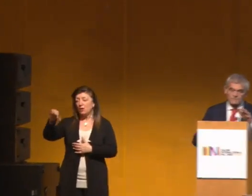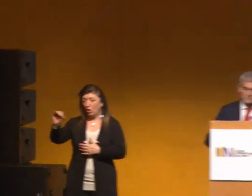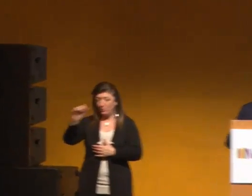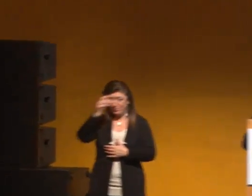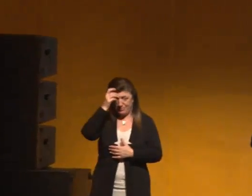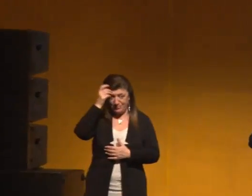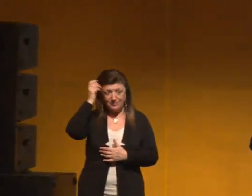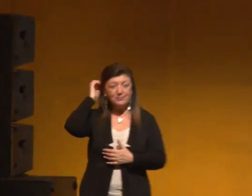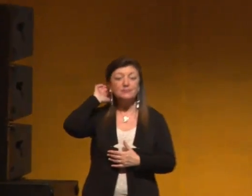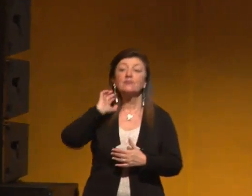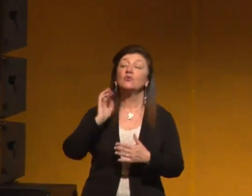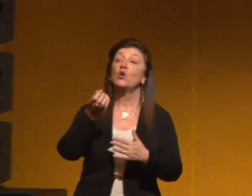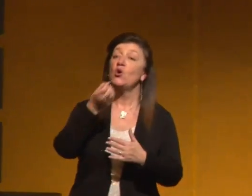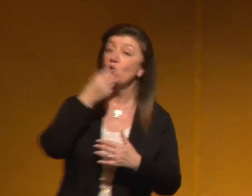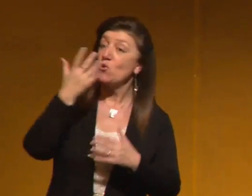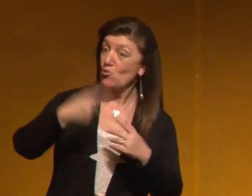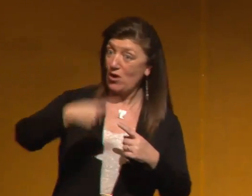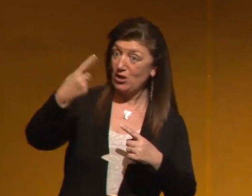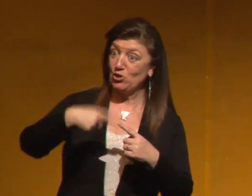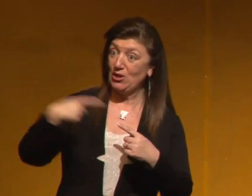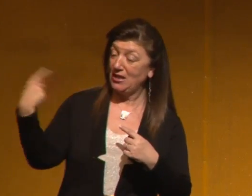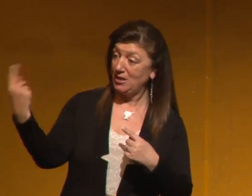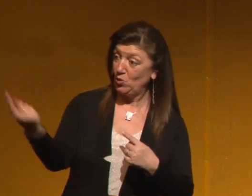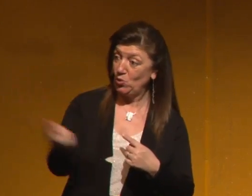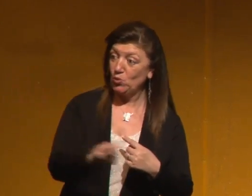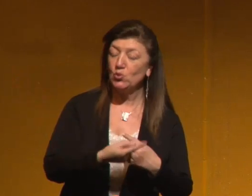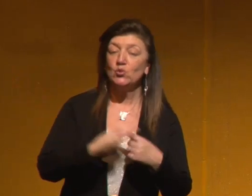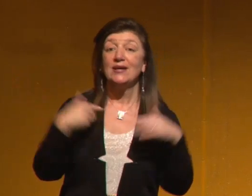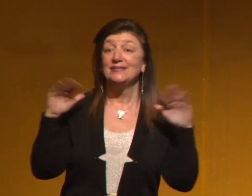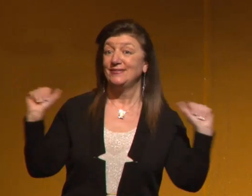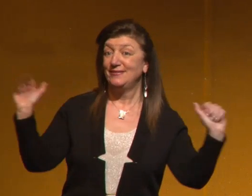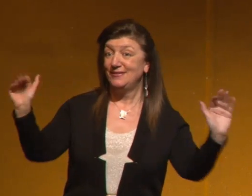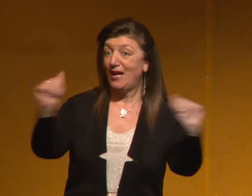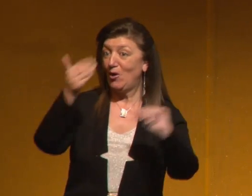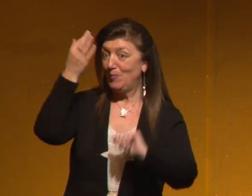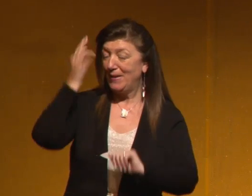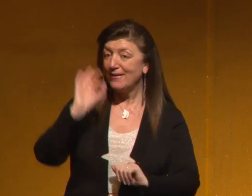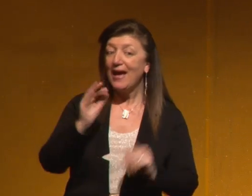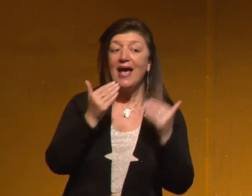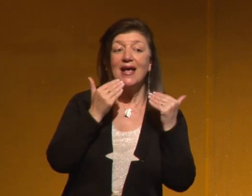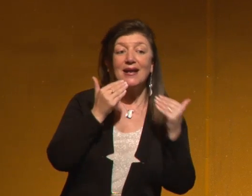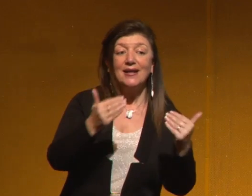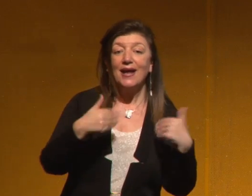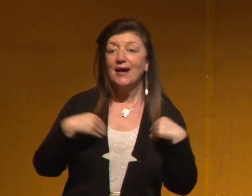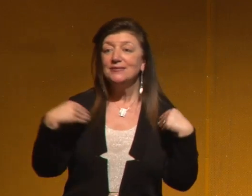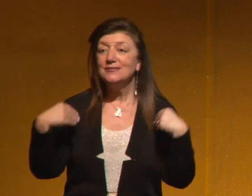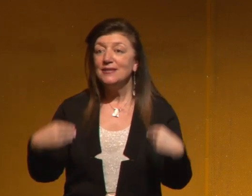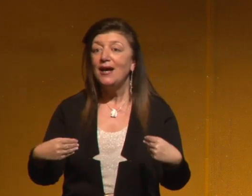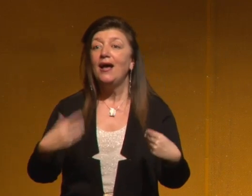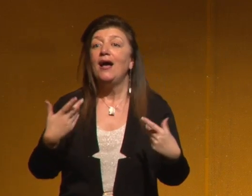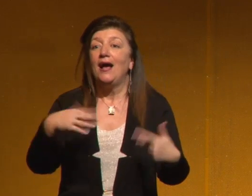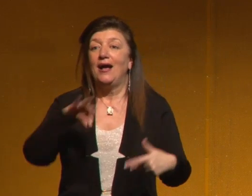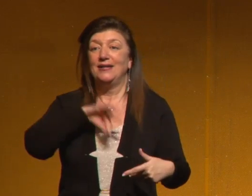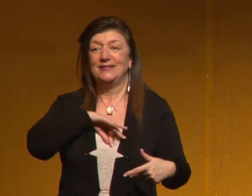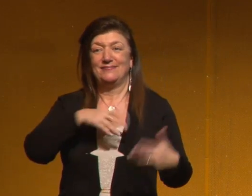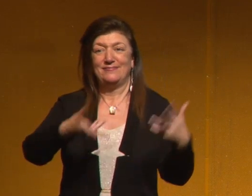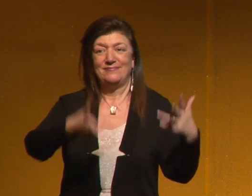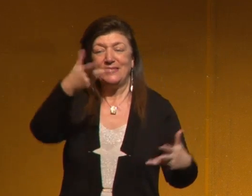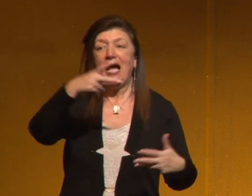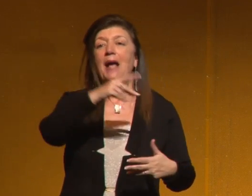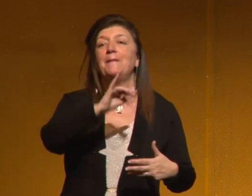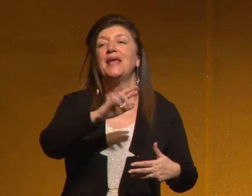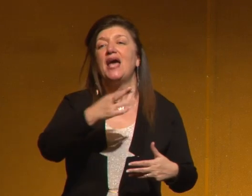giornata a tutti un saluto particolare un ringraziamento per essere qui al presidente del senato piero